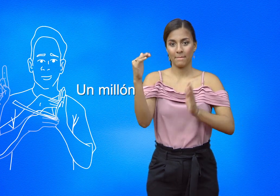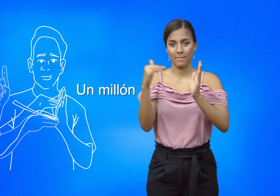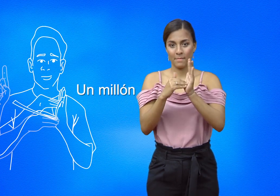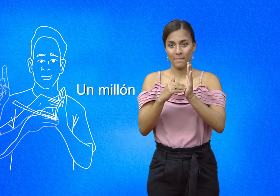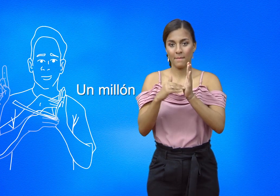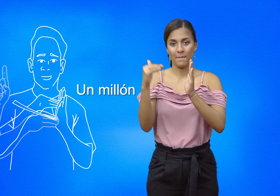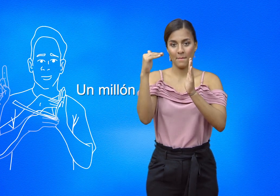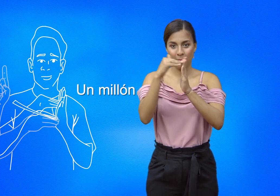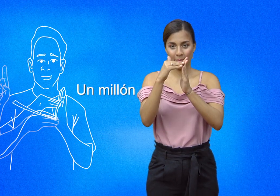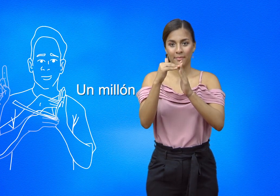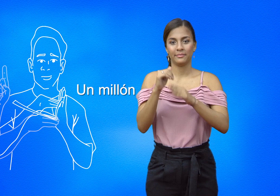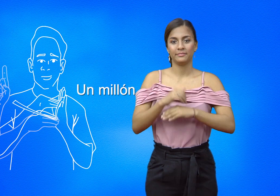un millón